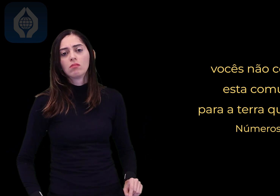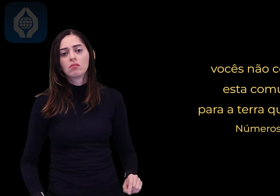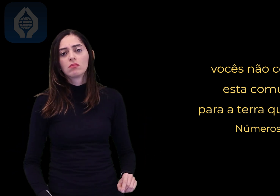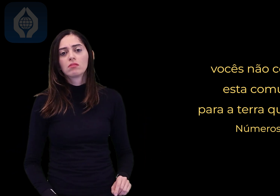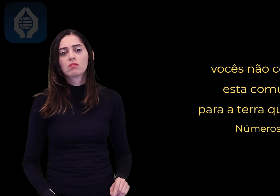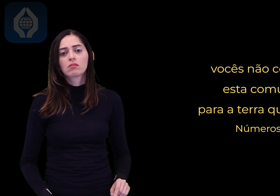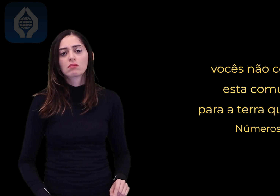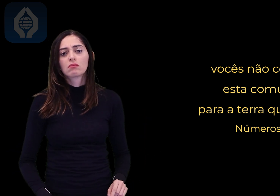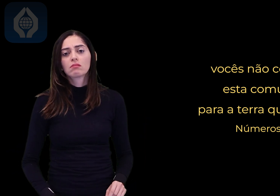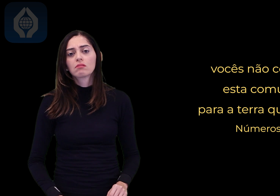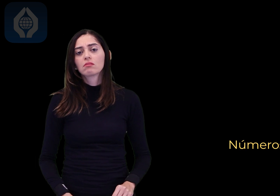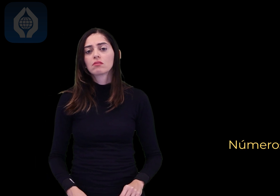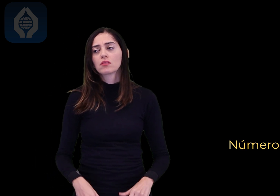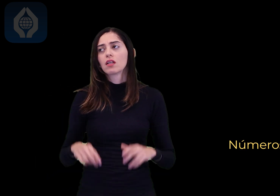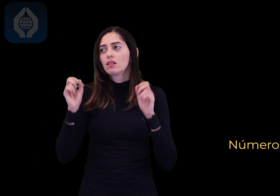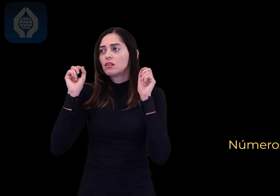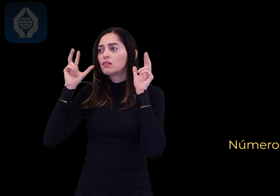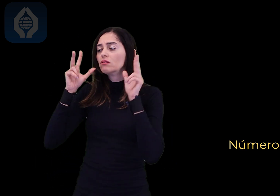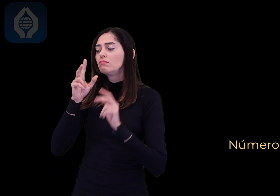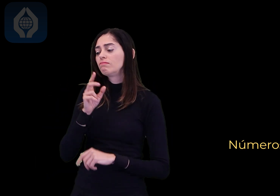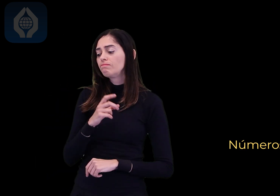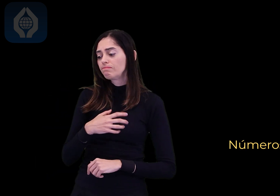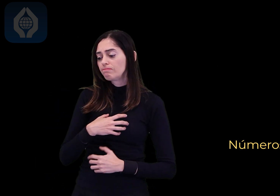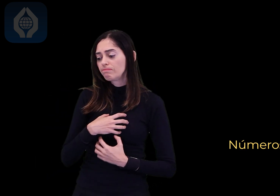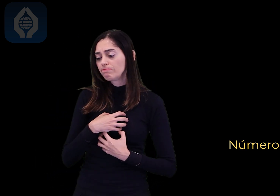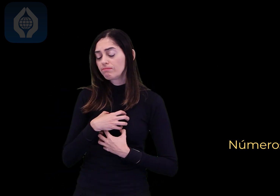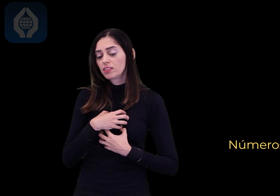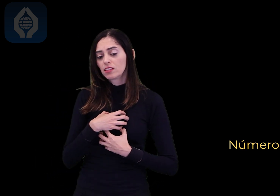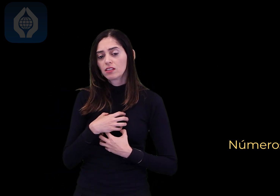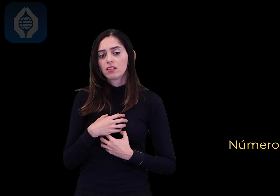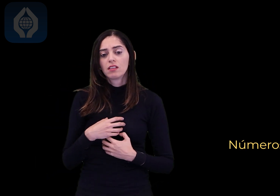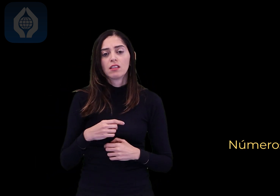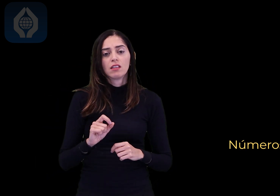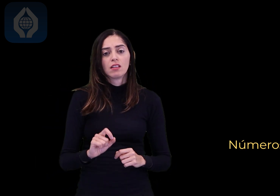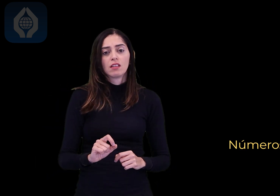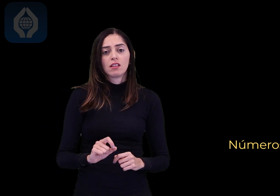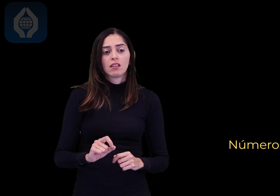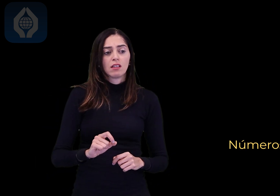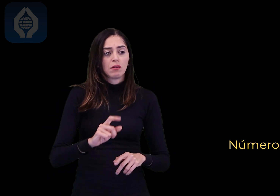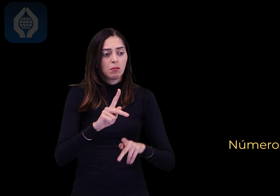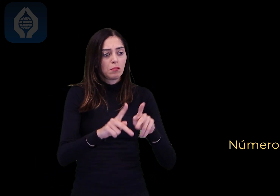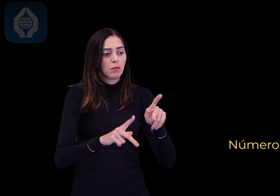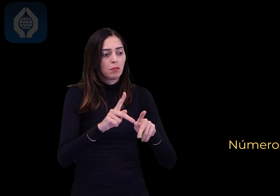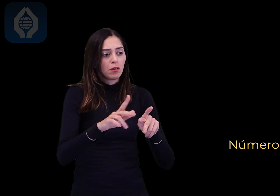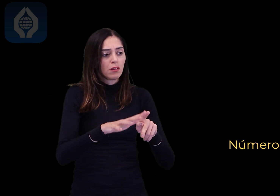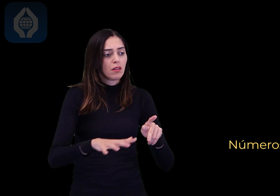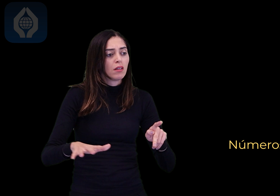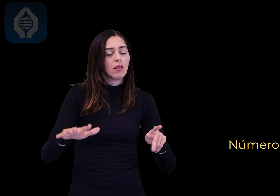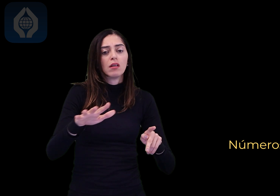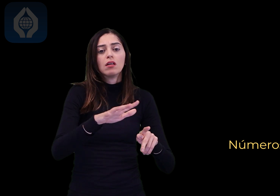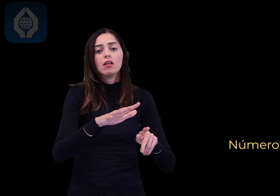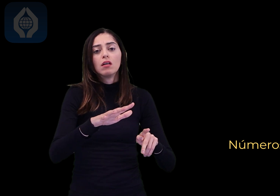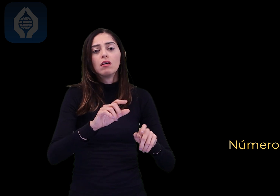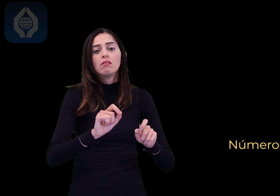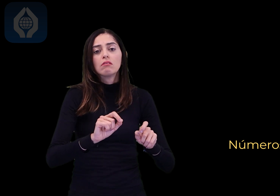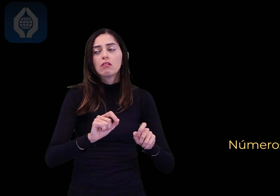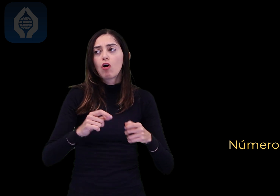dou. L. Israel murmurou novamente. O Senhor já tinha dado água aos israelitas, mas eles ainda